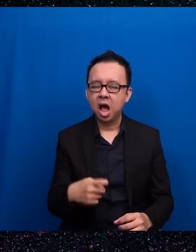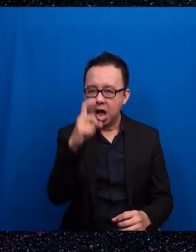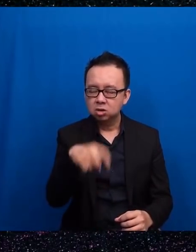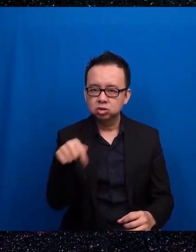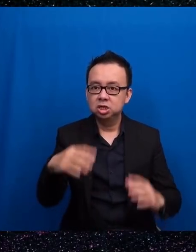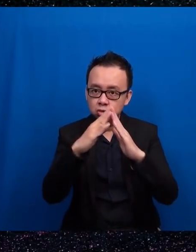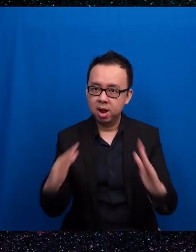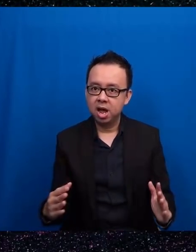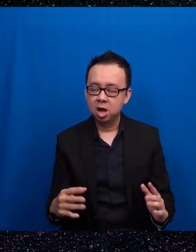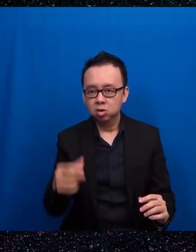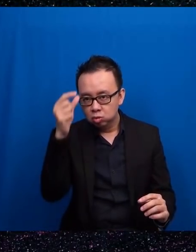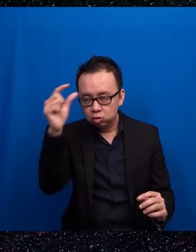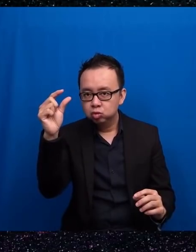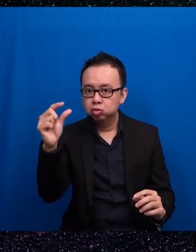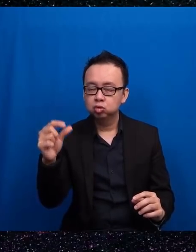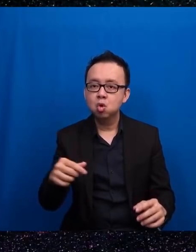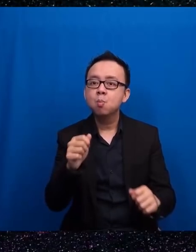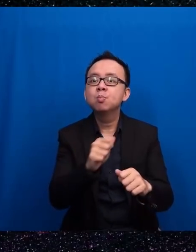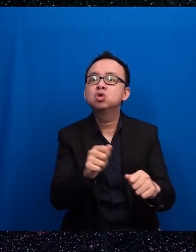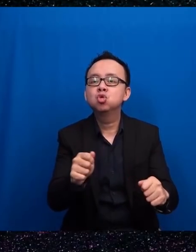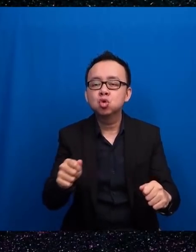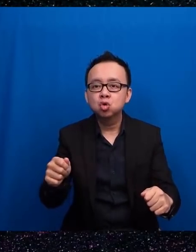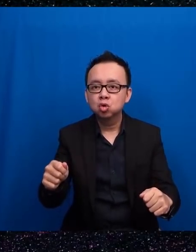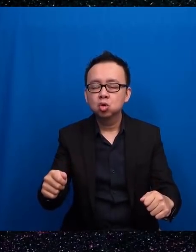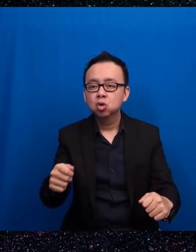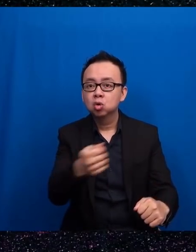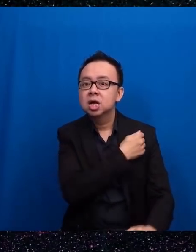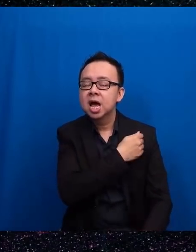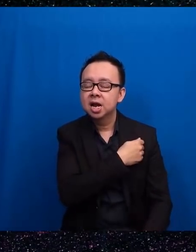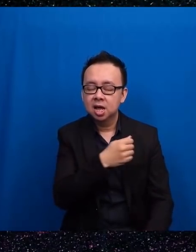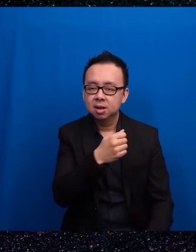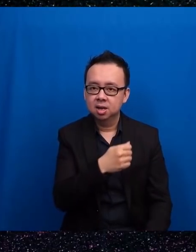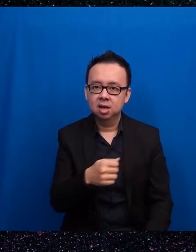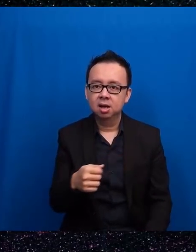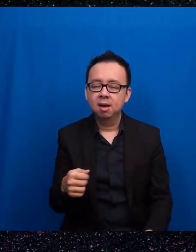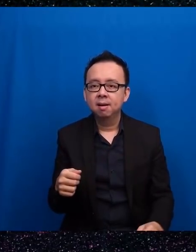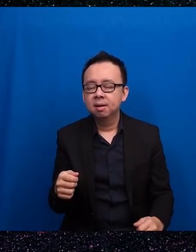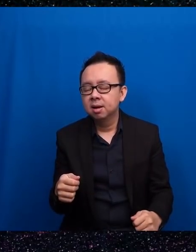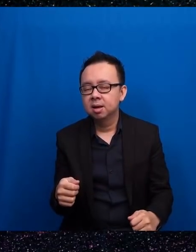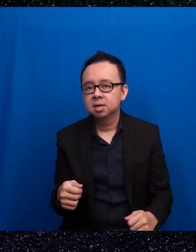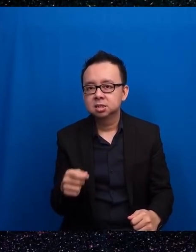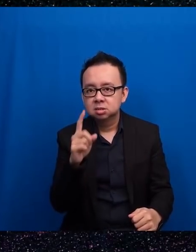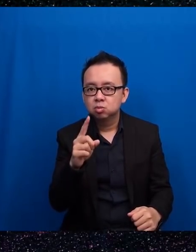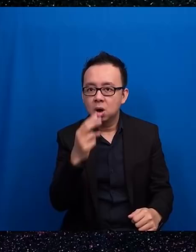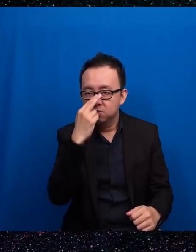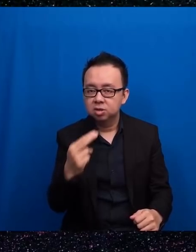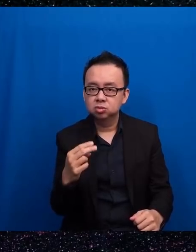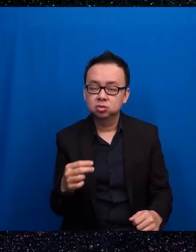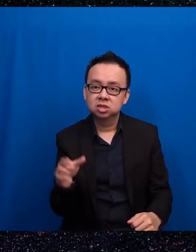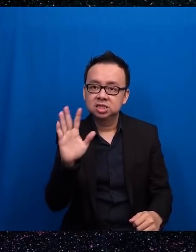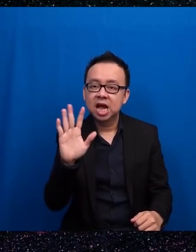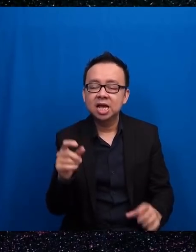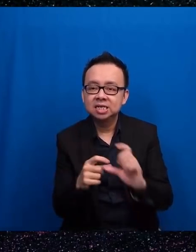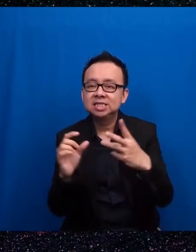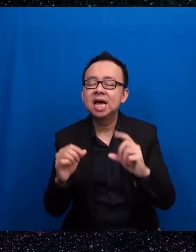di rumah untuk mendukung negara menanggulangi sebuah wabah, jangan sia-siakan sunyi